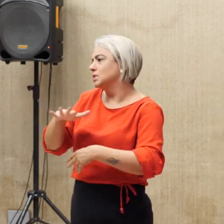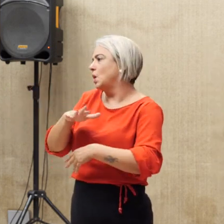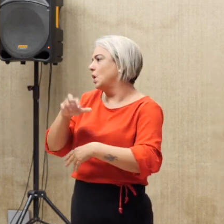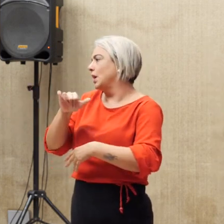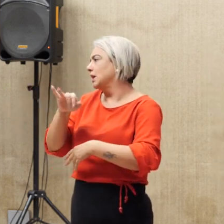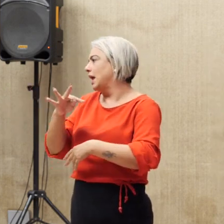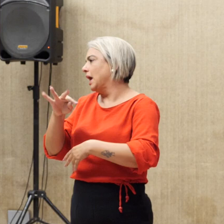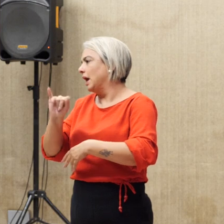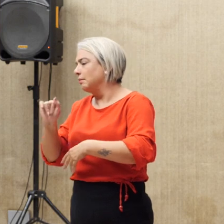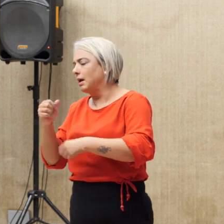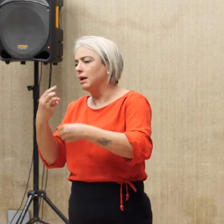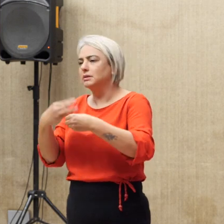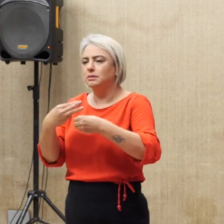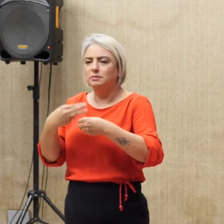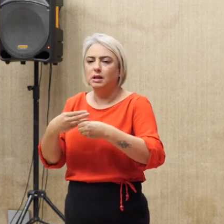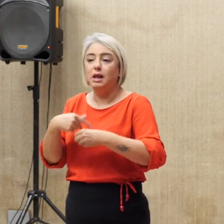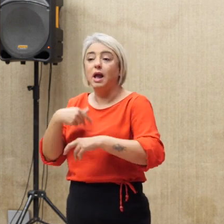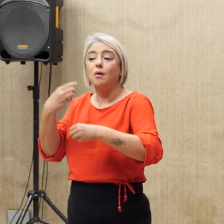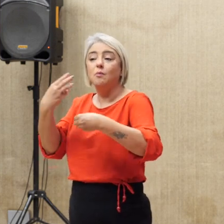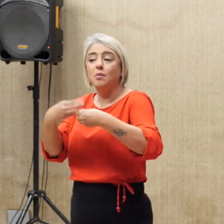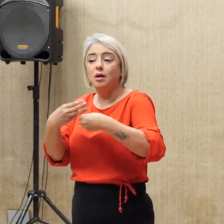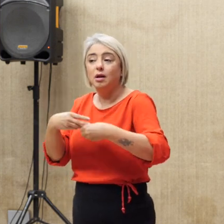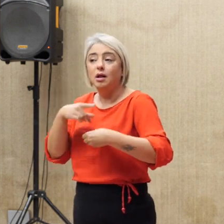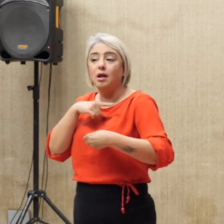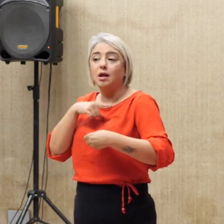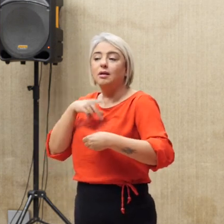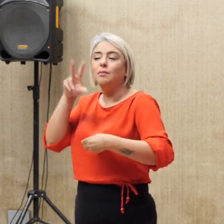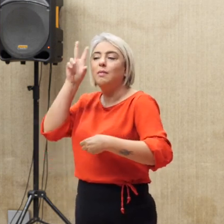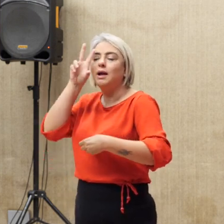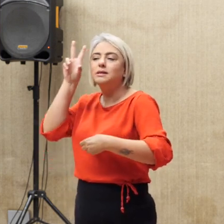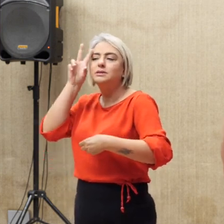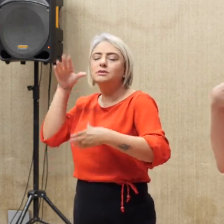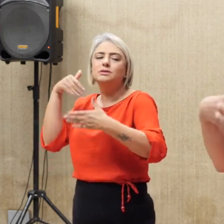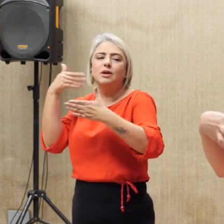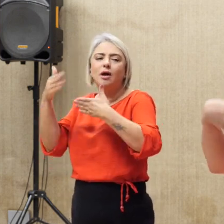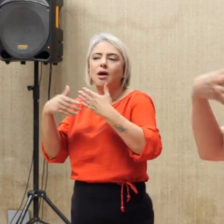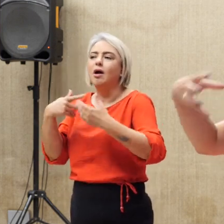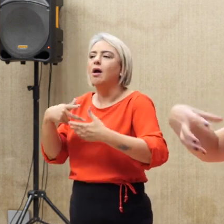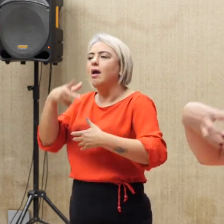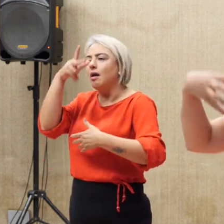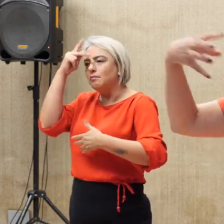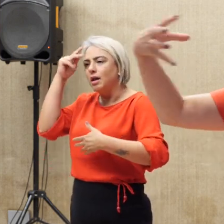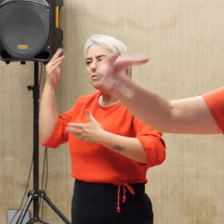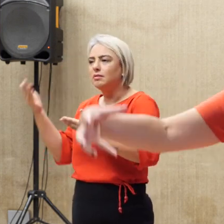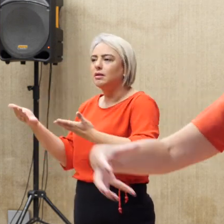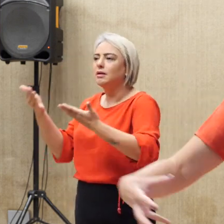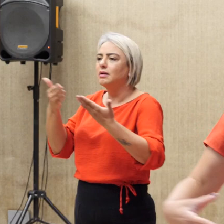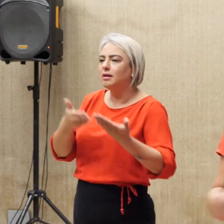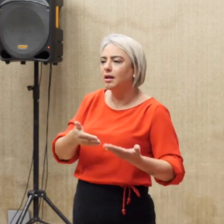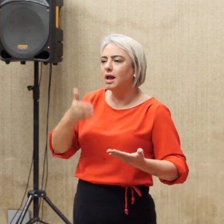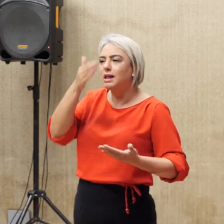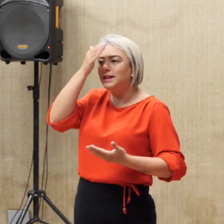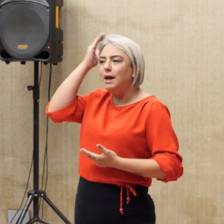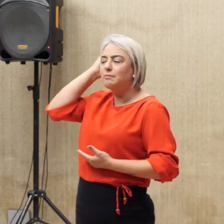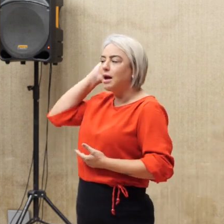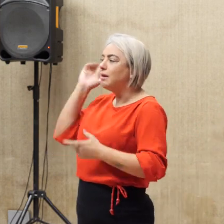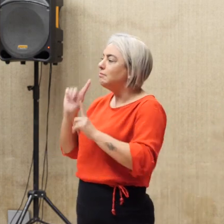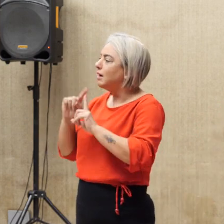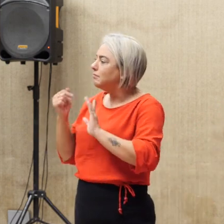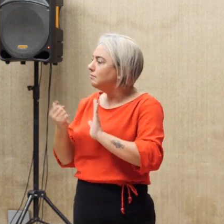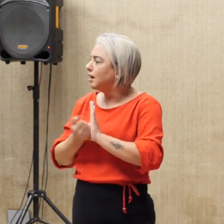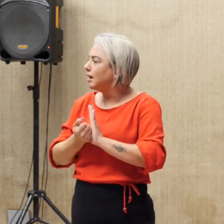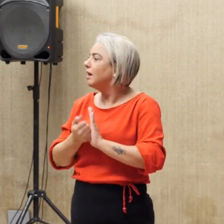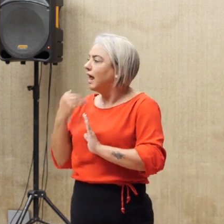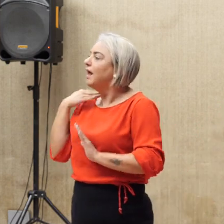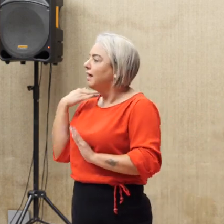os municípios ali perto. É um município que tem uma história, né? Assim, tem um presidente que veio de lá, que é o Itamar, mas é muito marcado